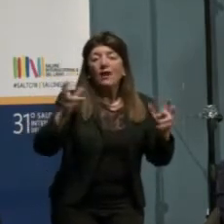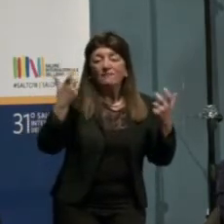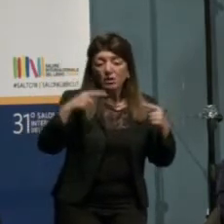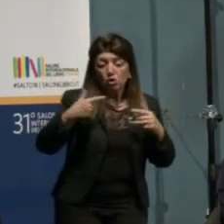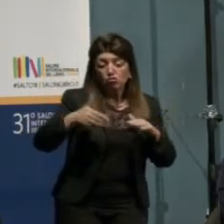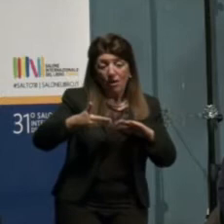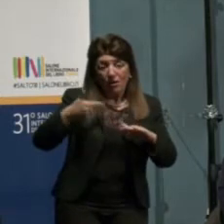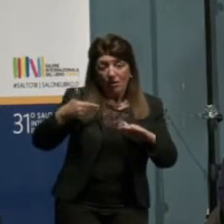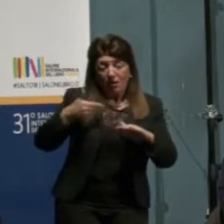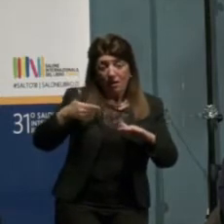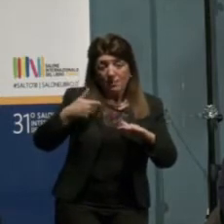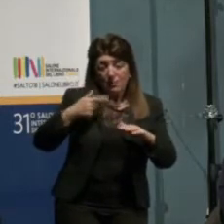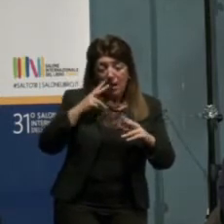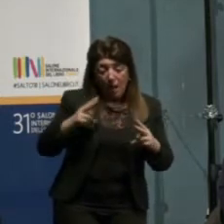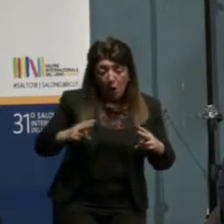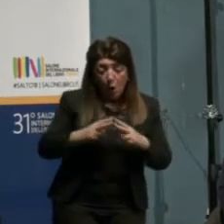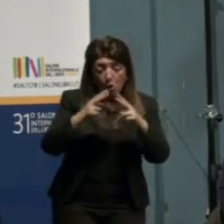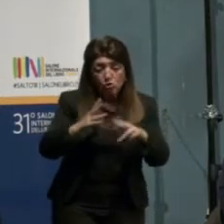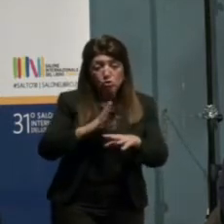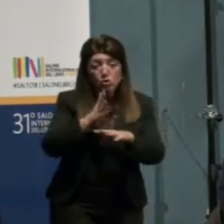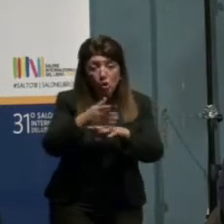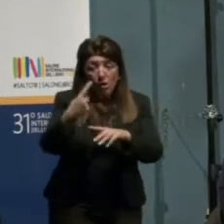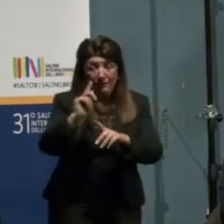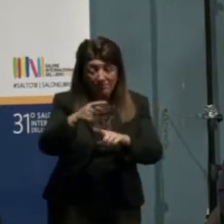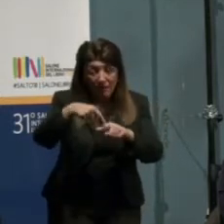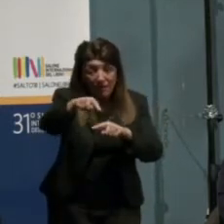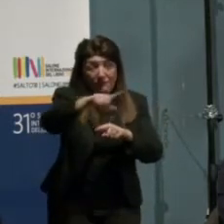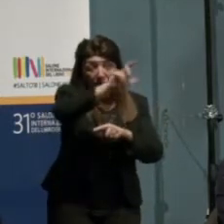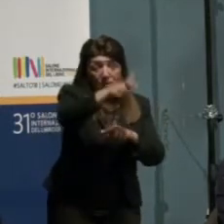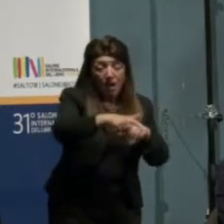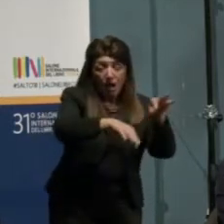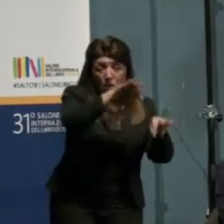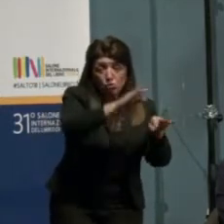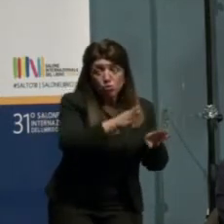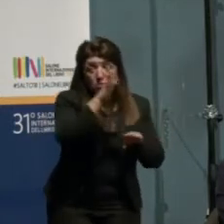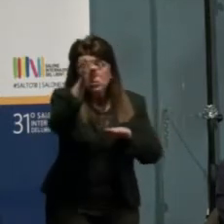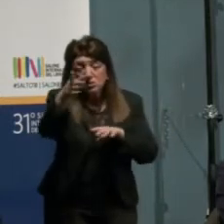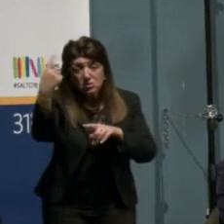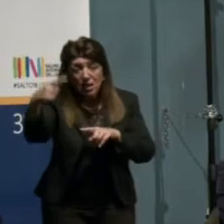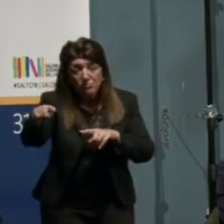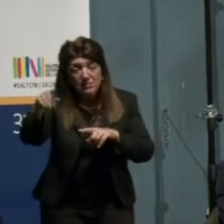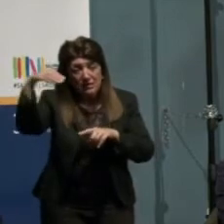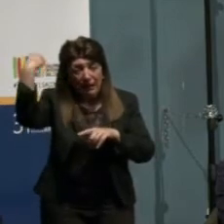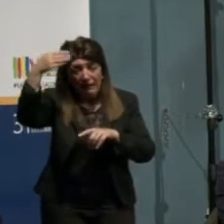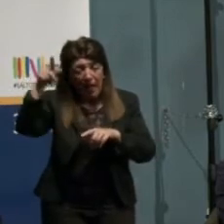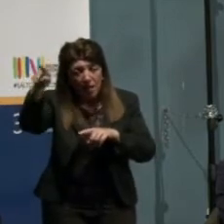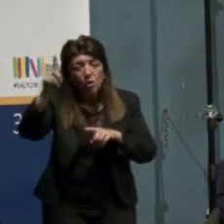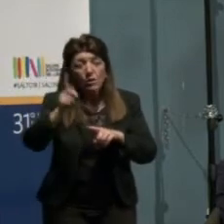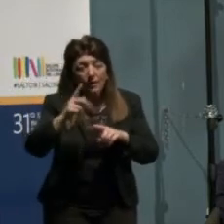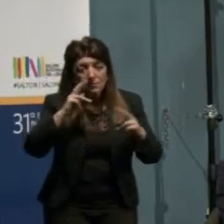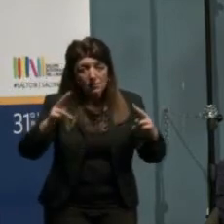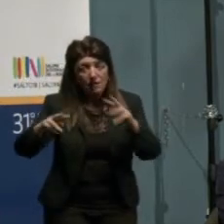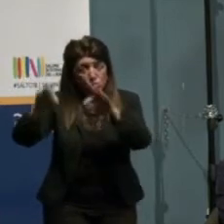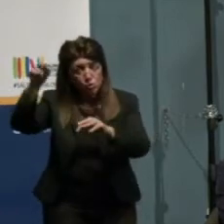tra la di un incontro tra gli organi di giustizia italiana e quelli egiziani il 15 se non sbaglio al cairo al quale sono legate delle